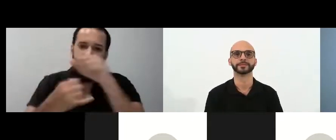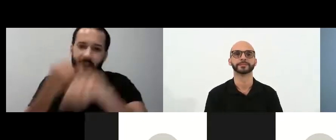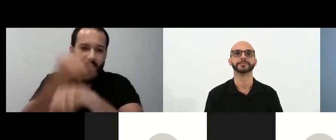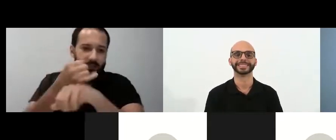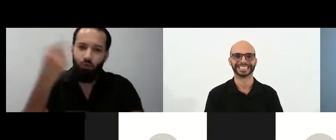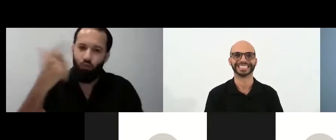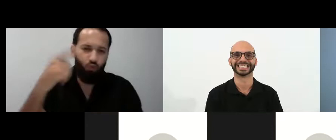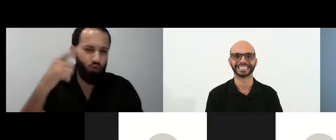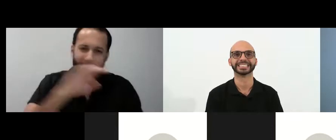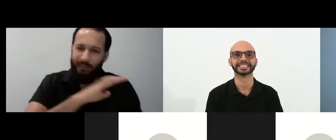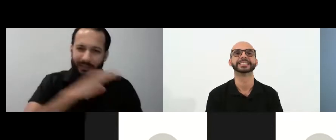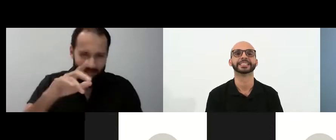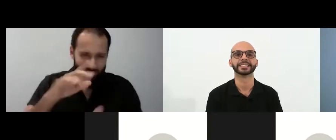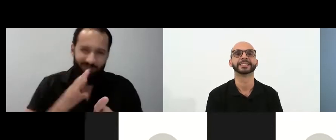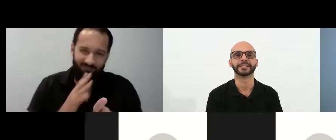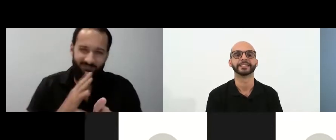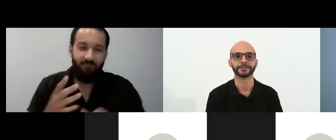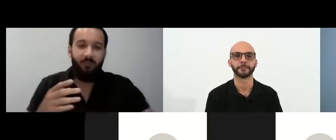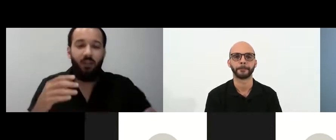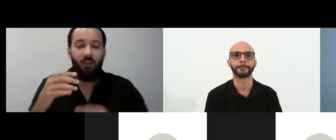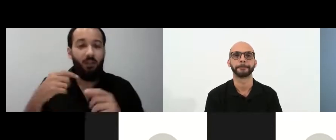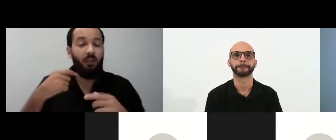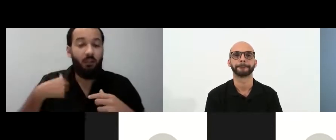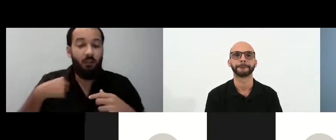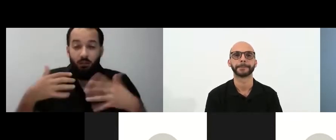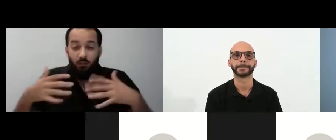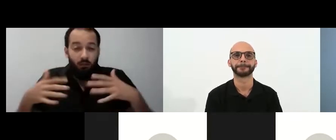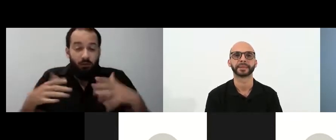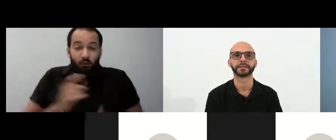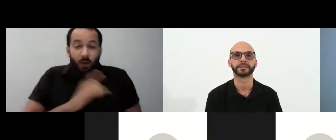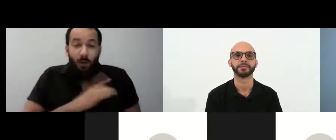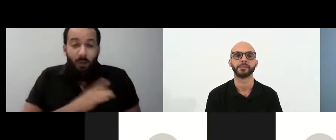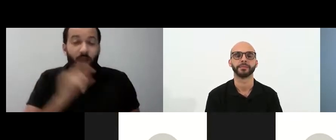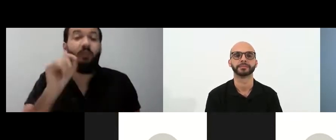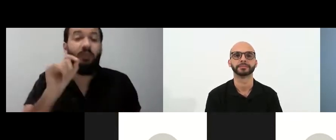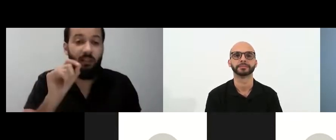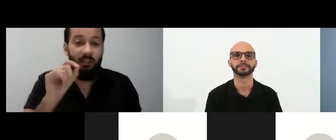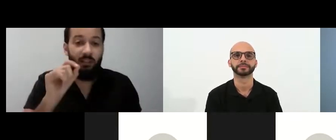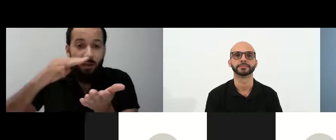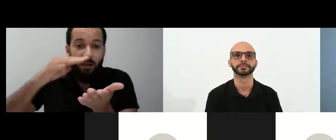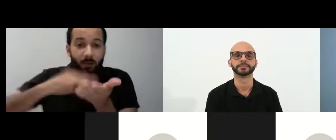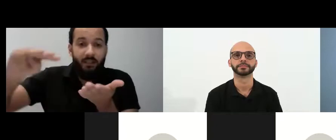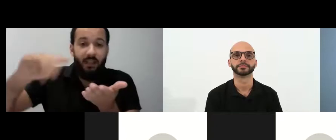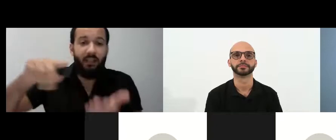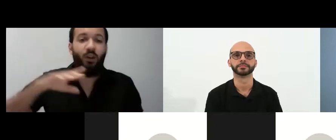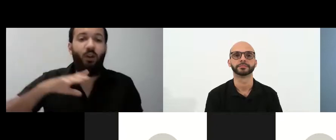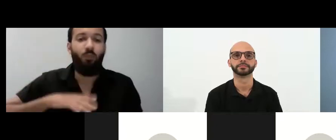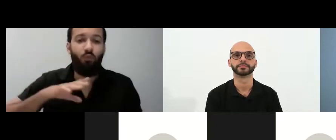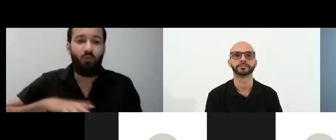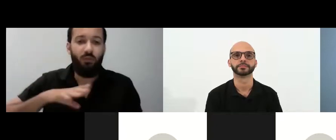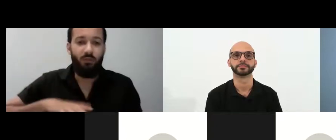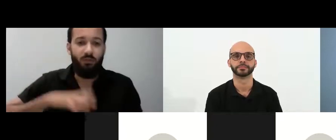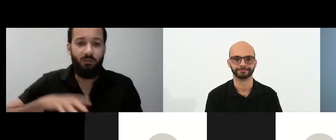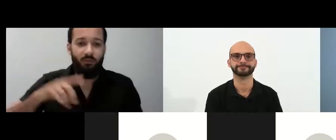de textos, não havia internet, era só mensagens, e eu tinha medo de muitas vezes